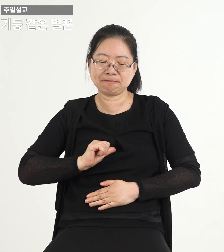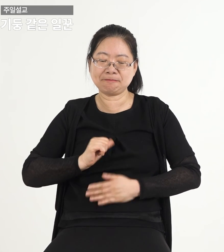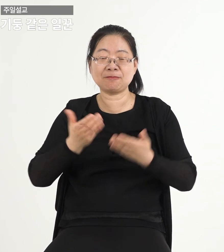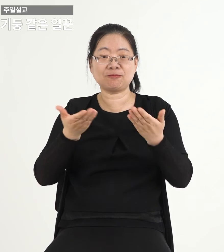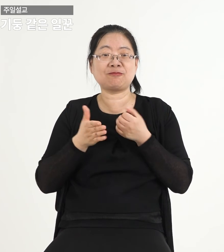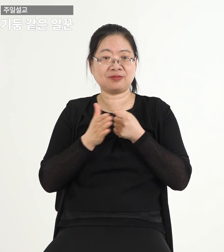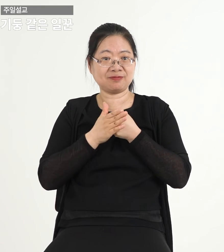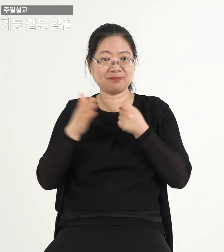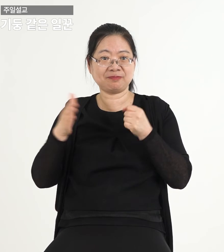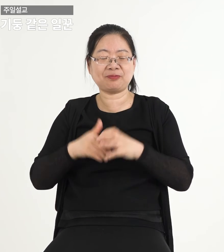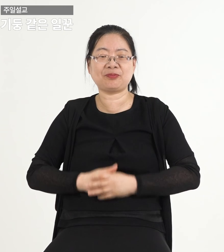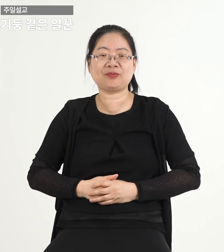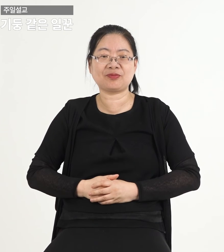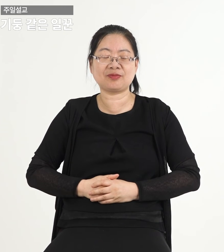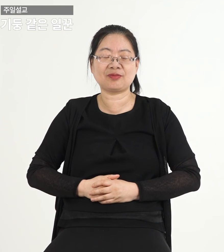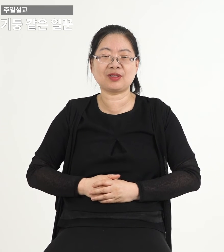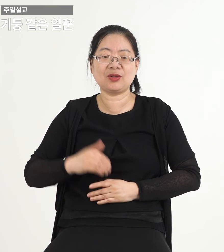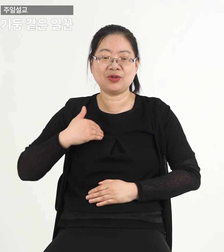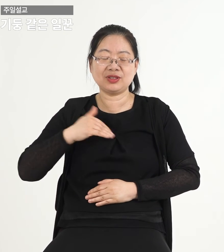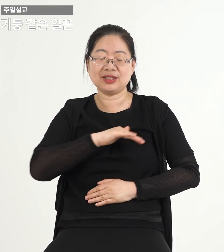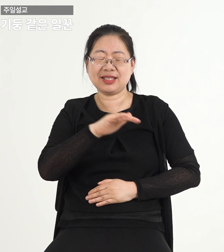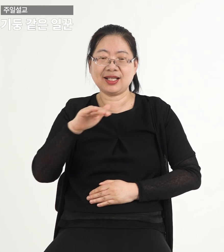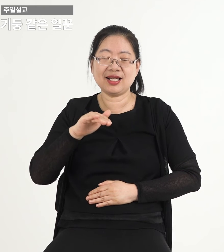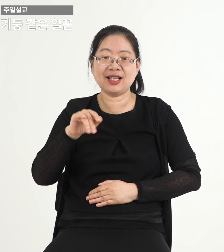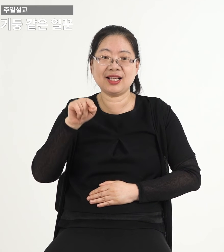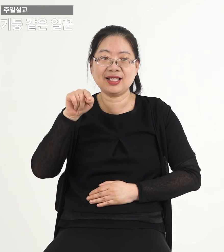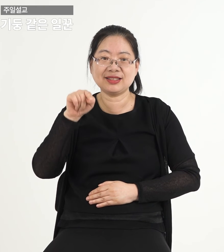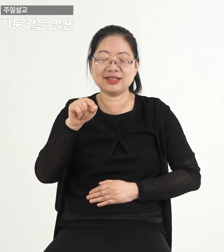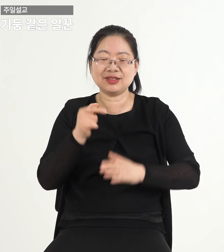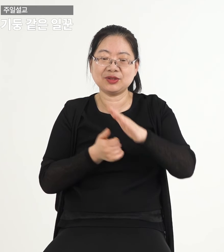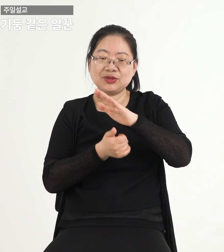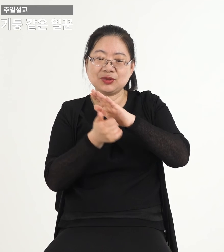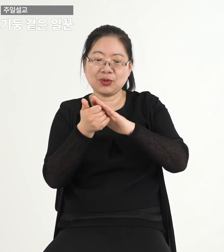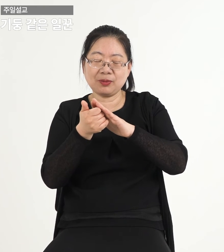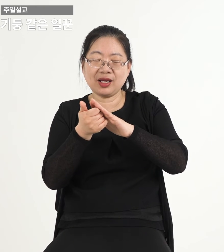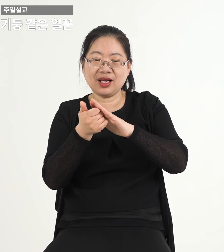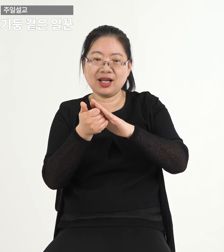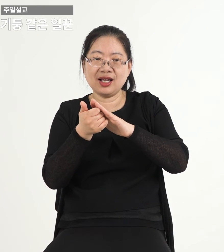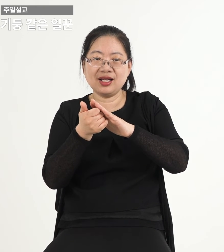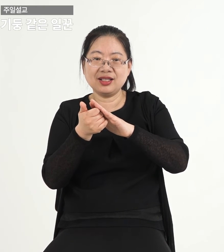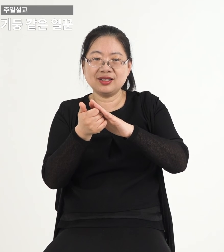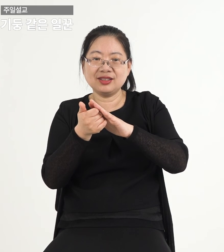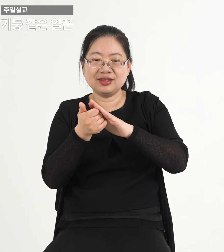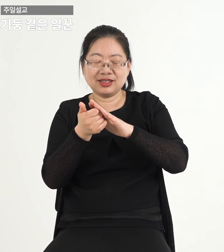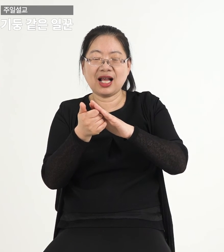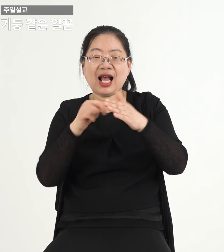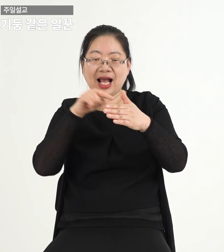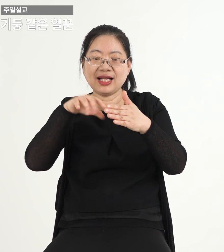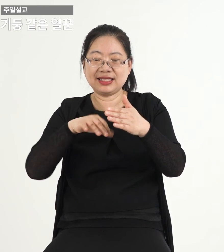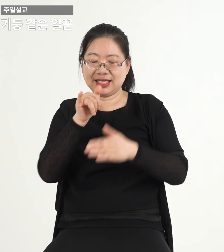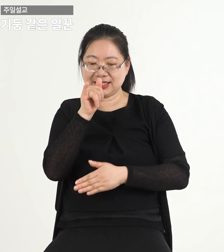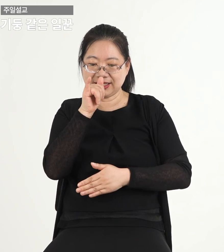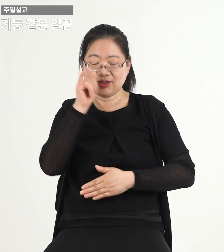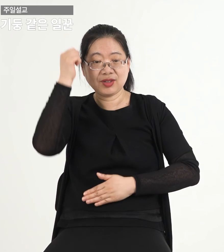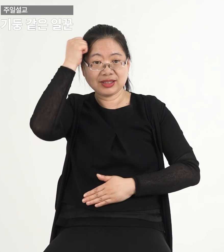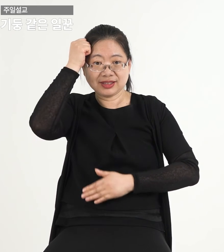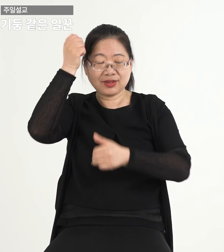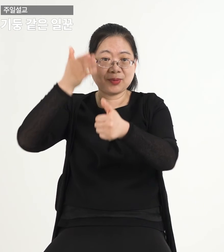향하신 인내입니다. 우리가 그 견고한 소망에 묶여 있다는 사실을 기억하십시다.